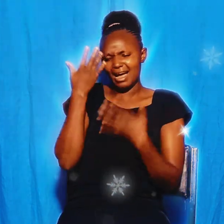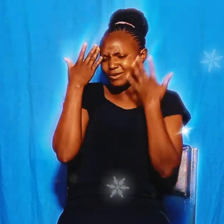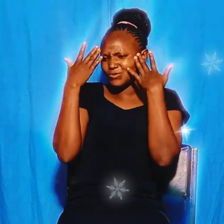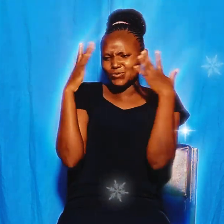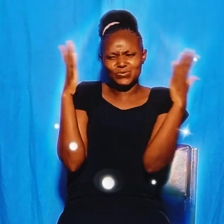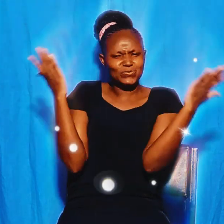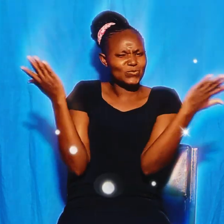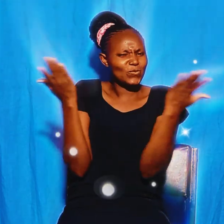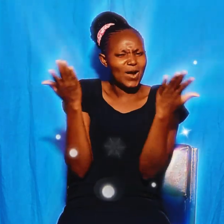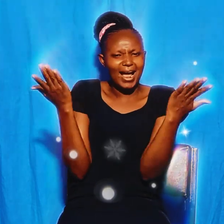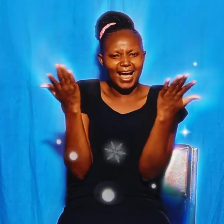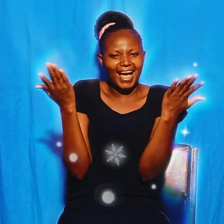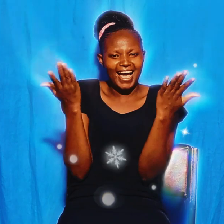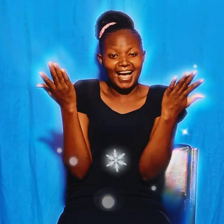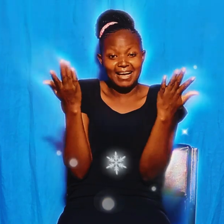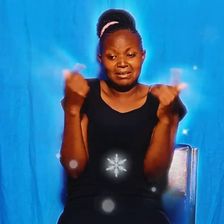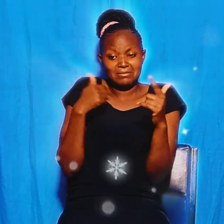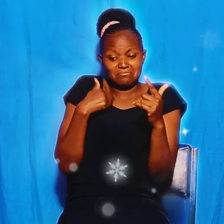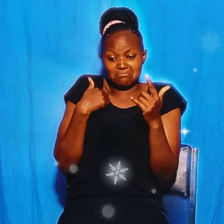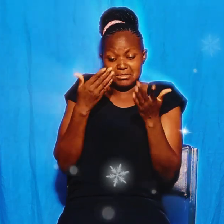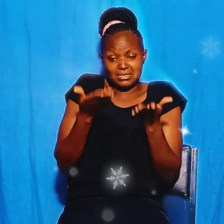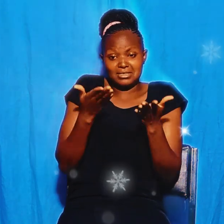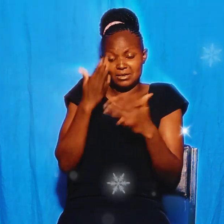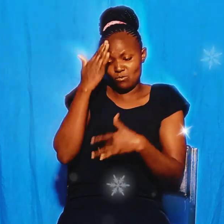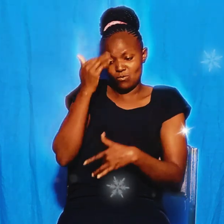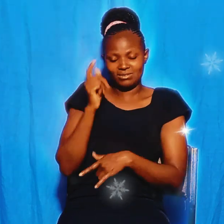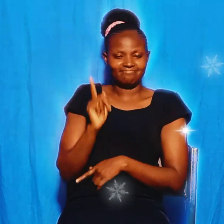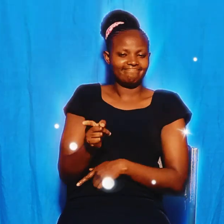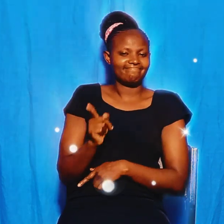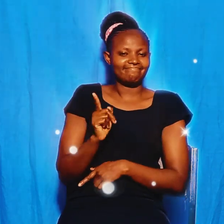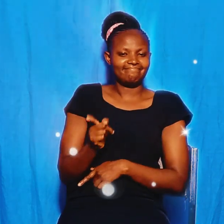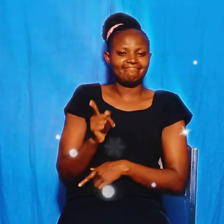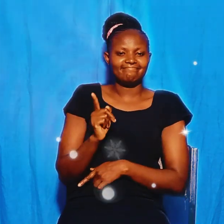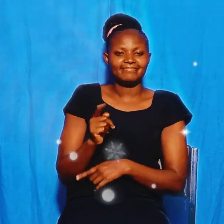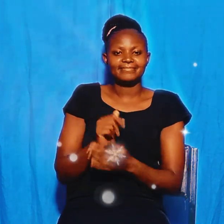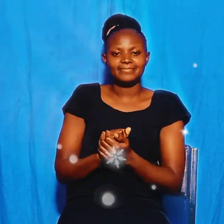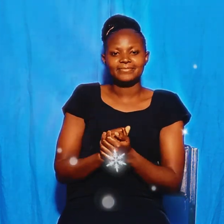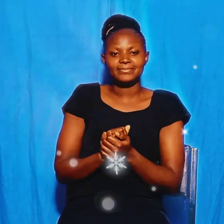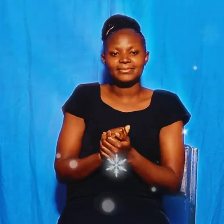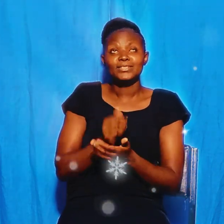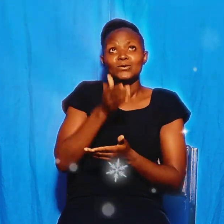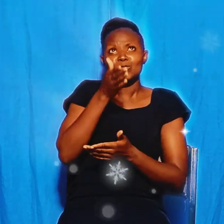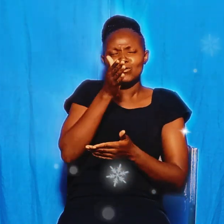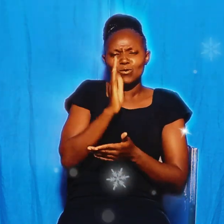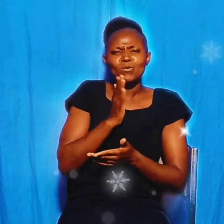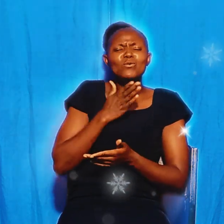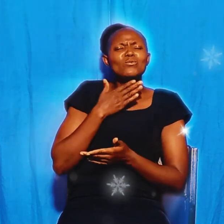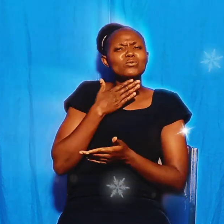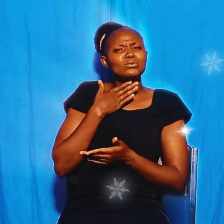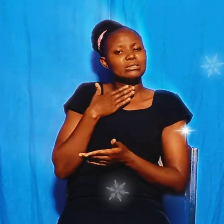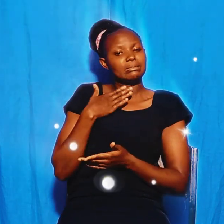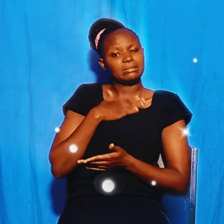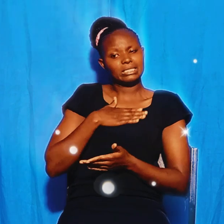balani ni tundu mwo. Na ngaihi nienda amathime na miaka minge